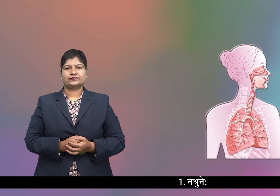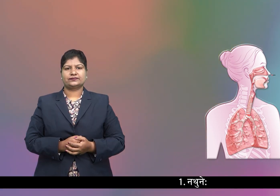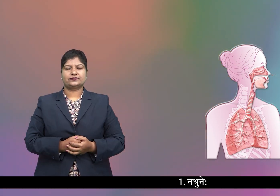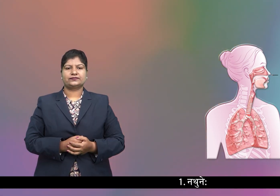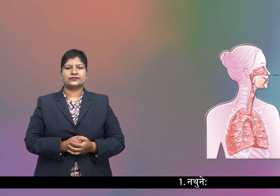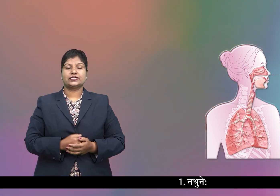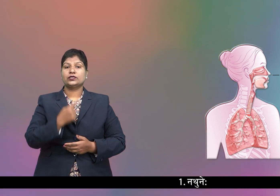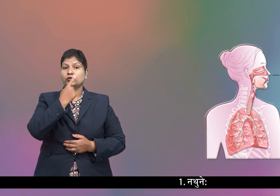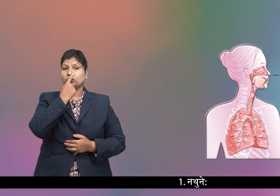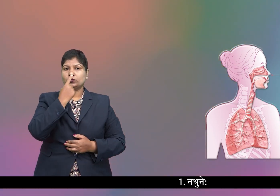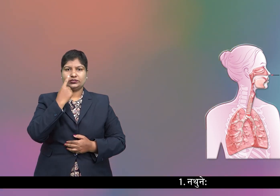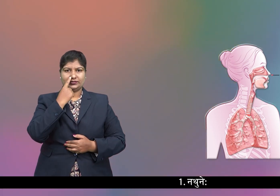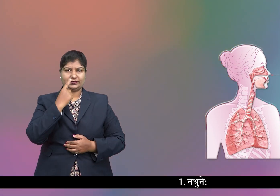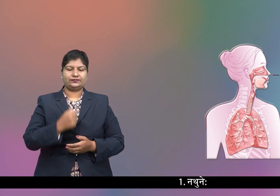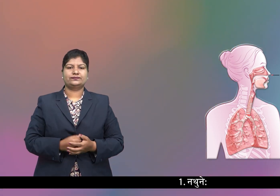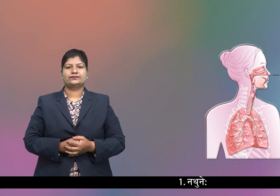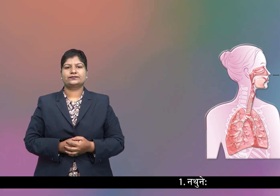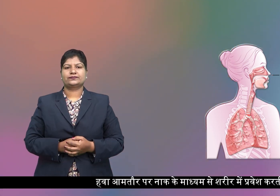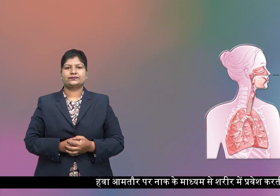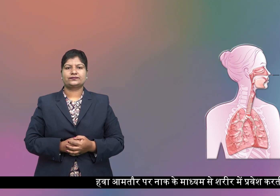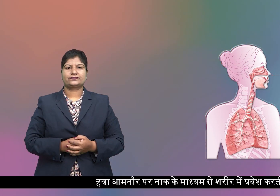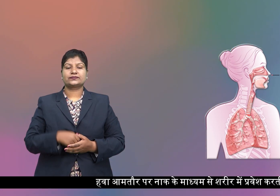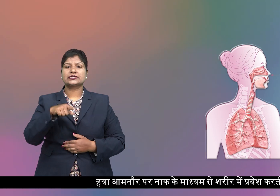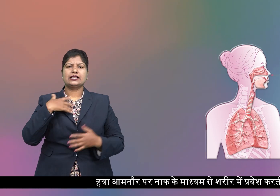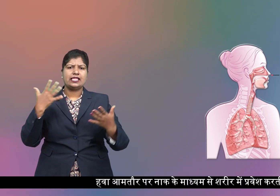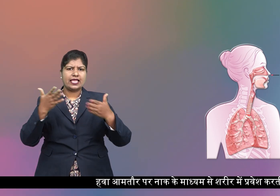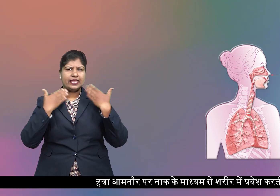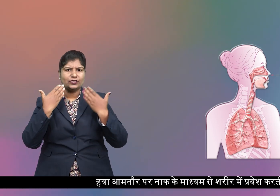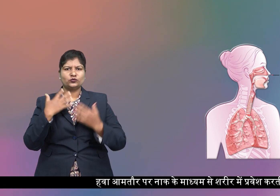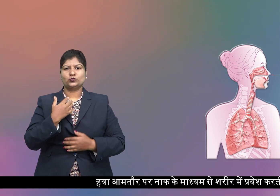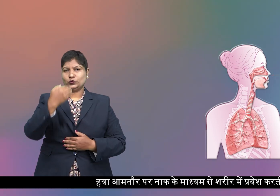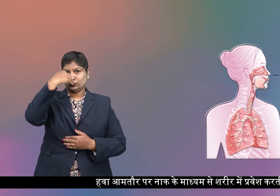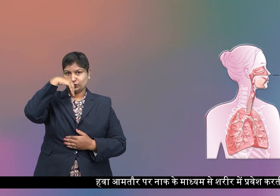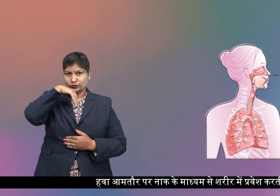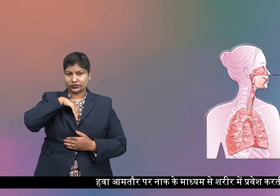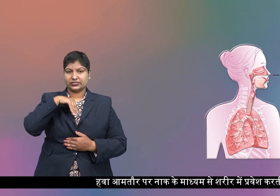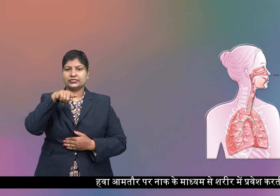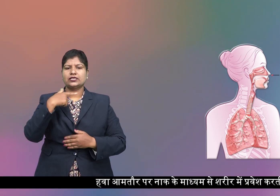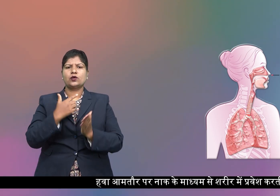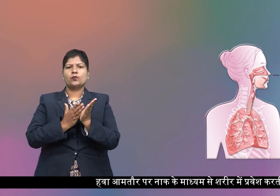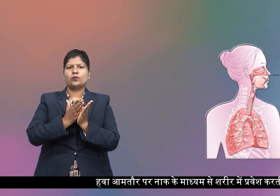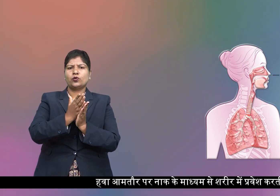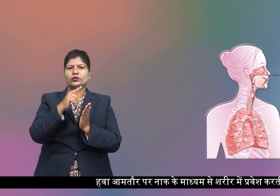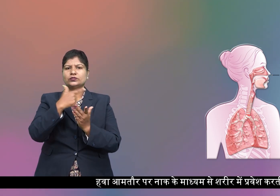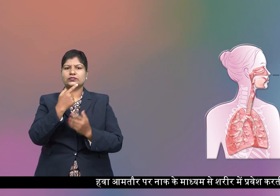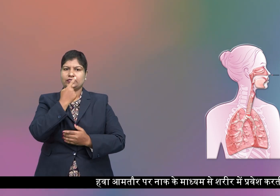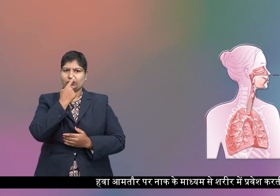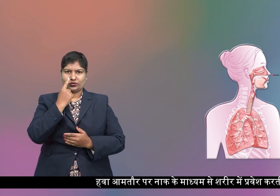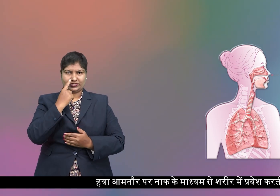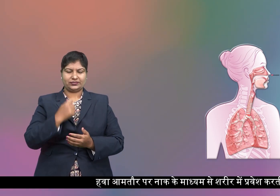1. नथुने। हवा आम तौर पर नाक के माध्यम से शरीर में प्रवेश करती